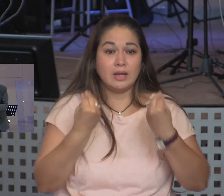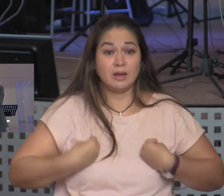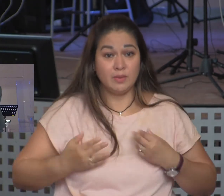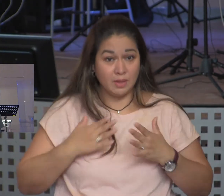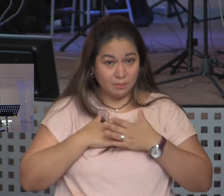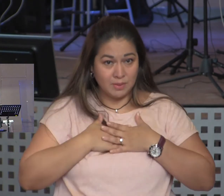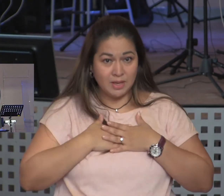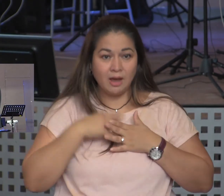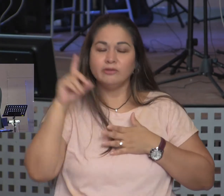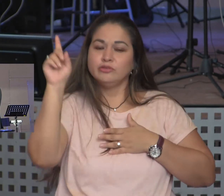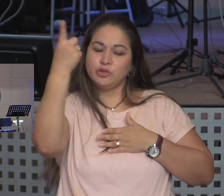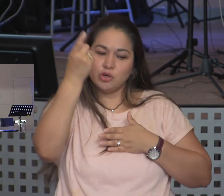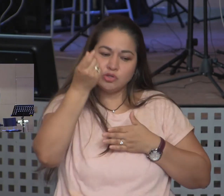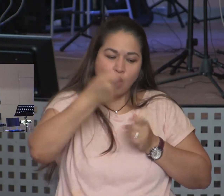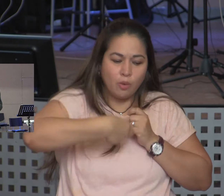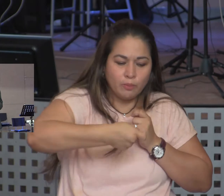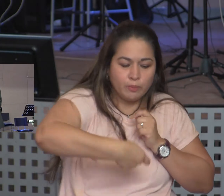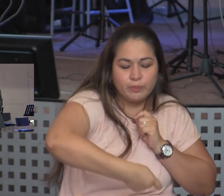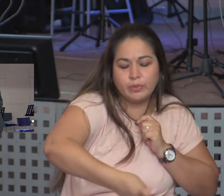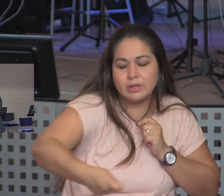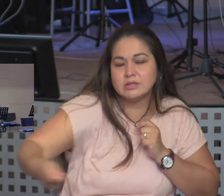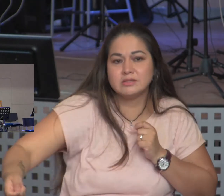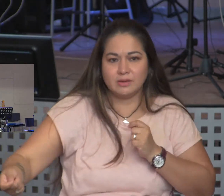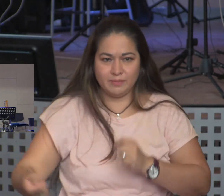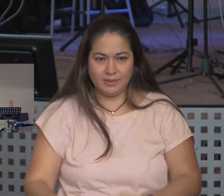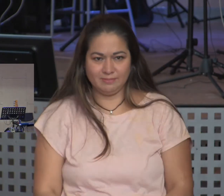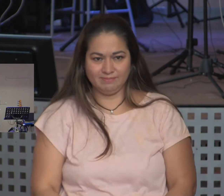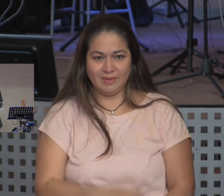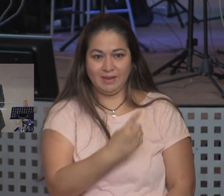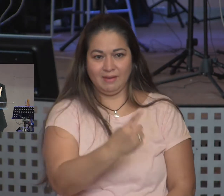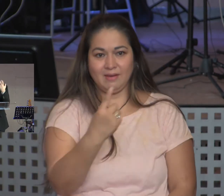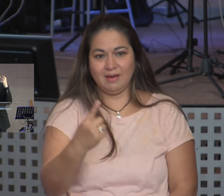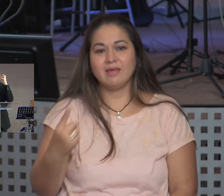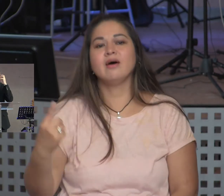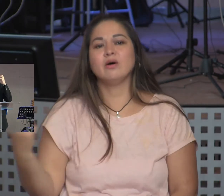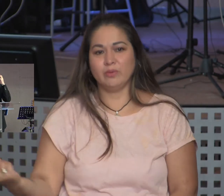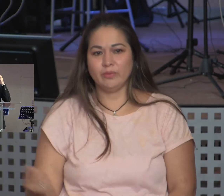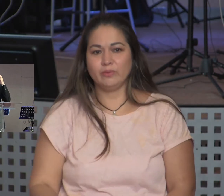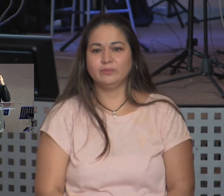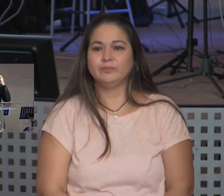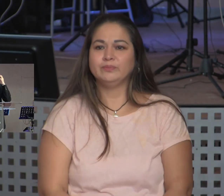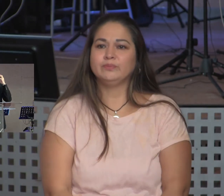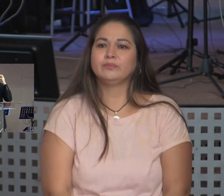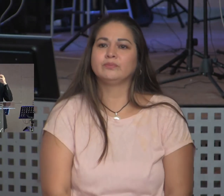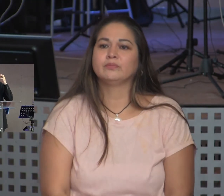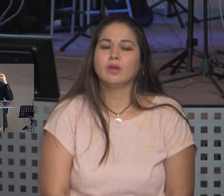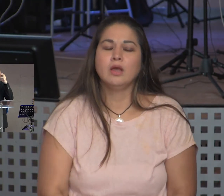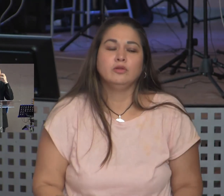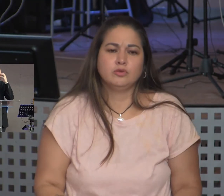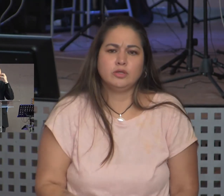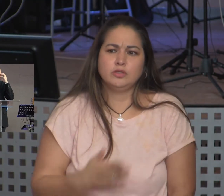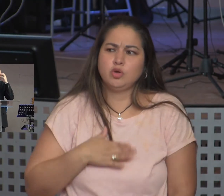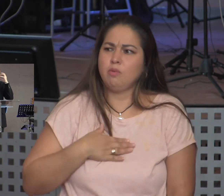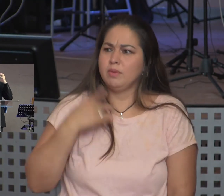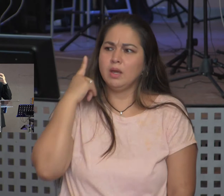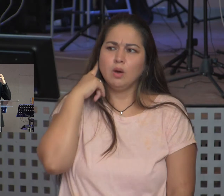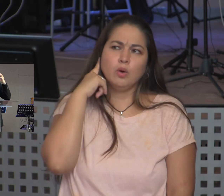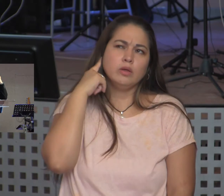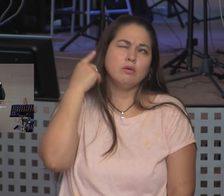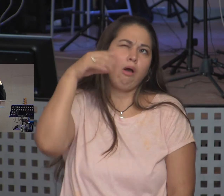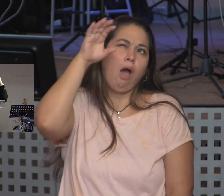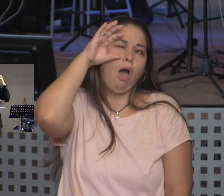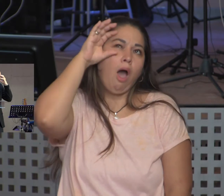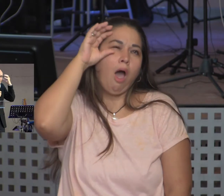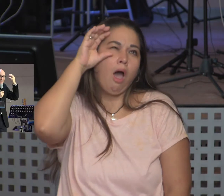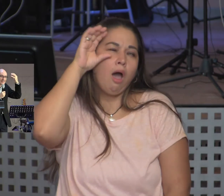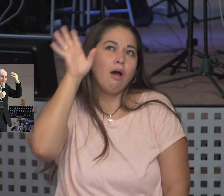No lo dice la palabra, no lo dice lo que estoy escuchando con mis oídos físicos. No